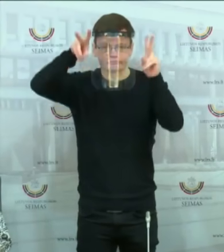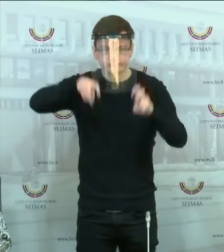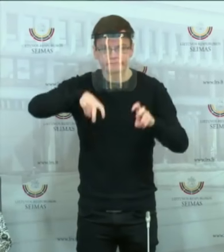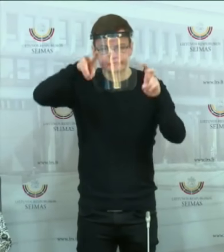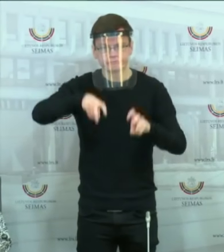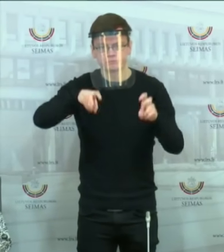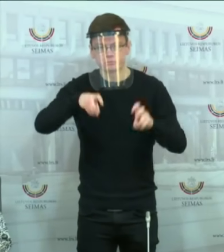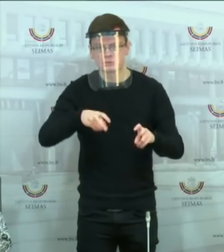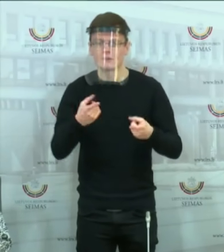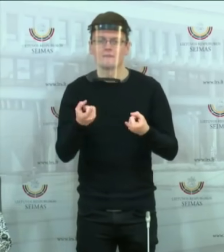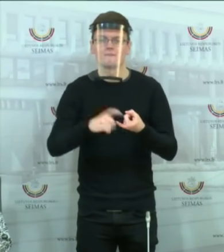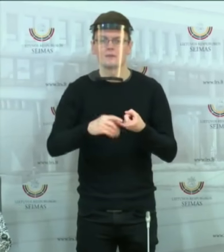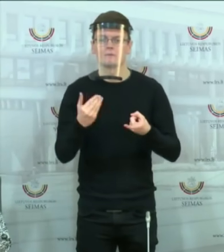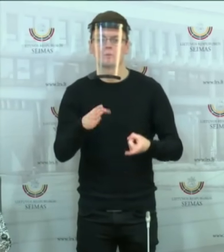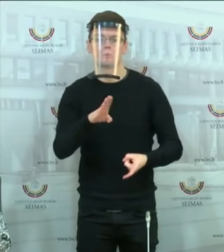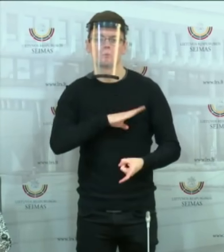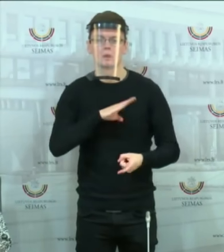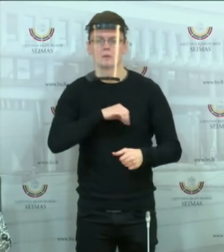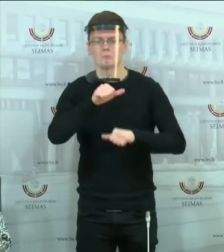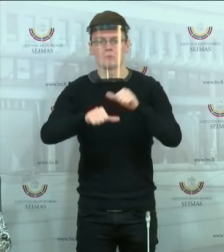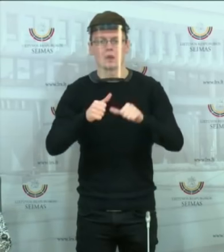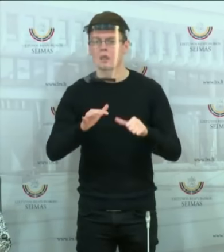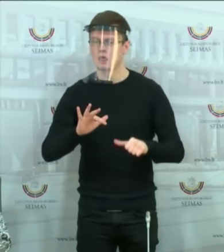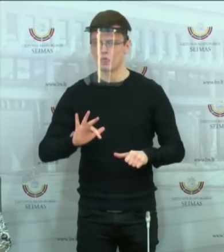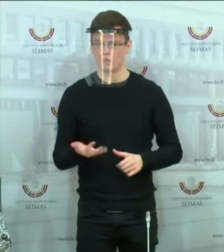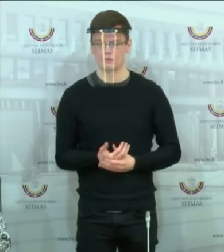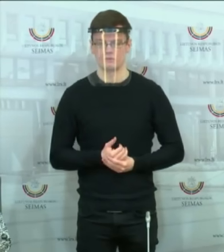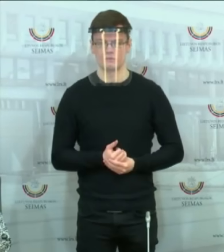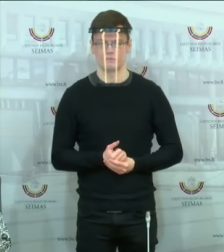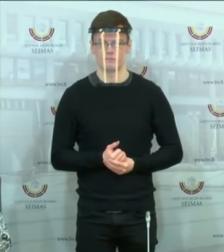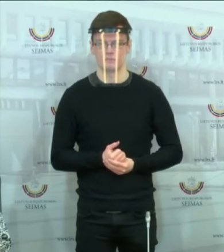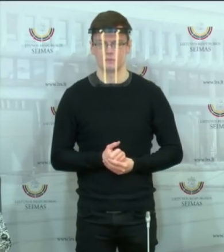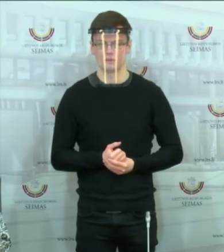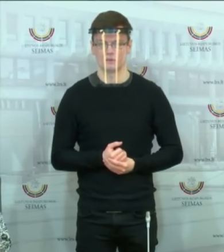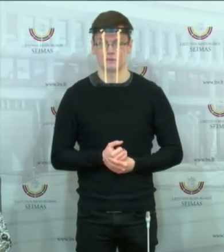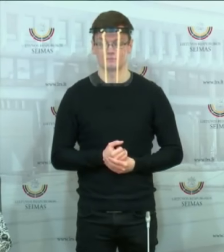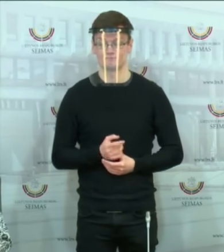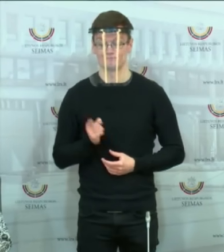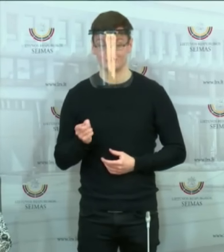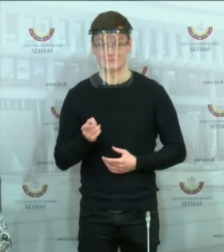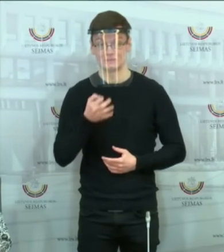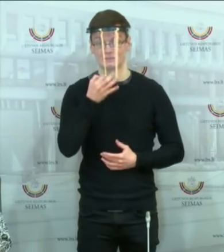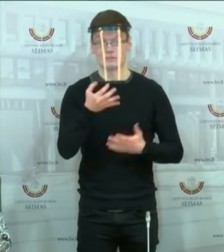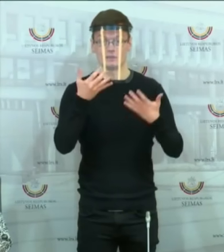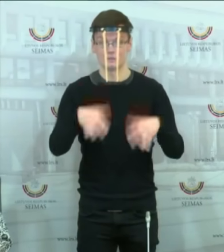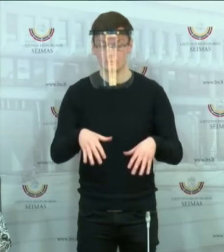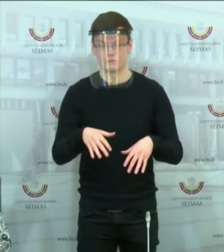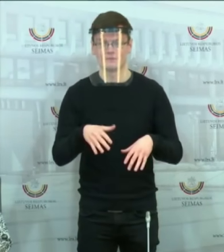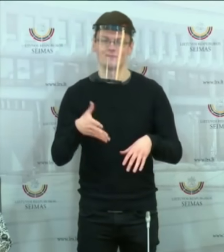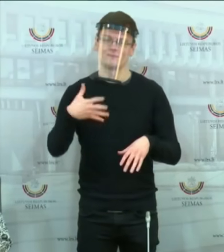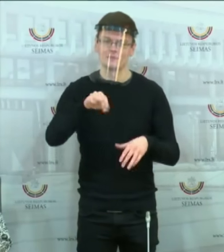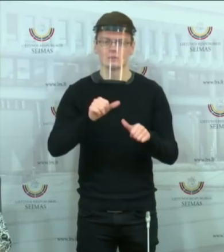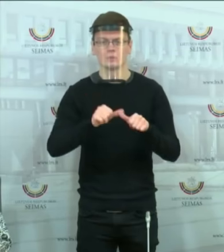kaip priklauso tas mirtingumas nuo amžiaus ir, kaip ir minėjo Genrieta, visi išskyrus vieną yra